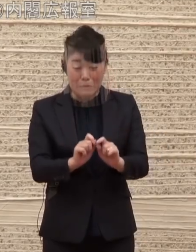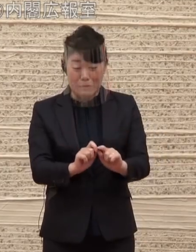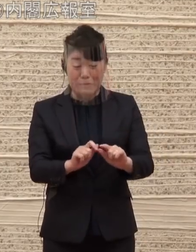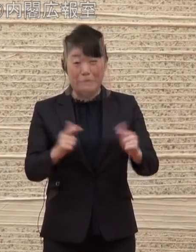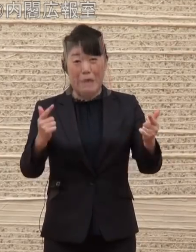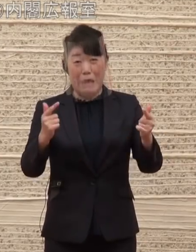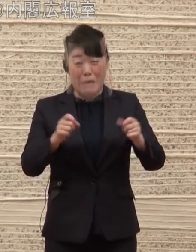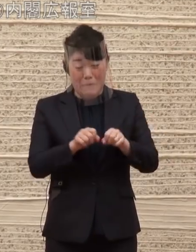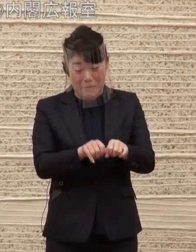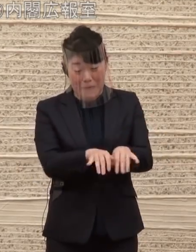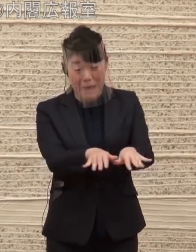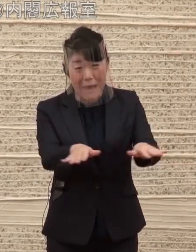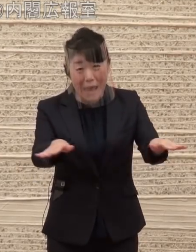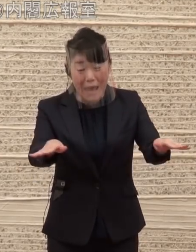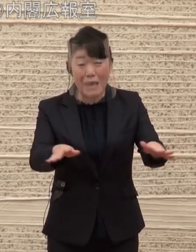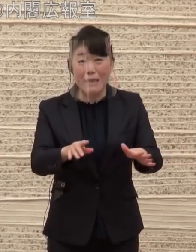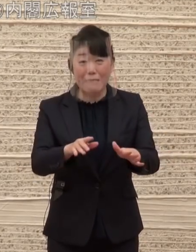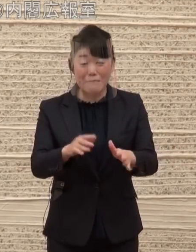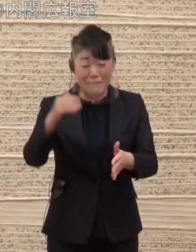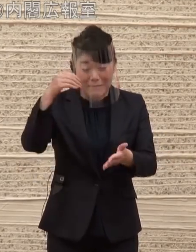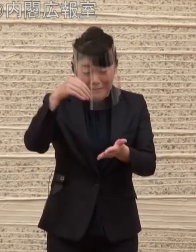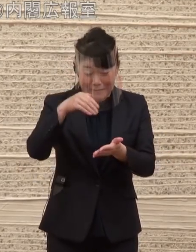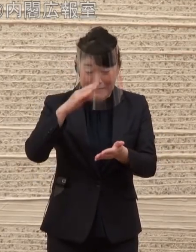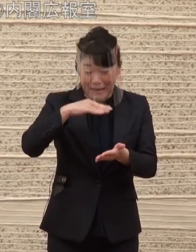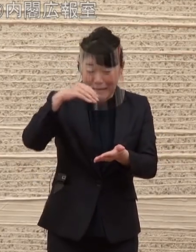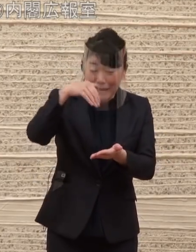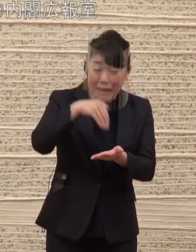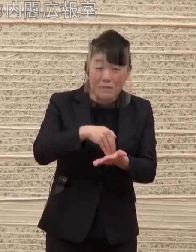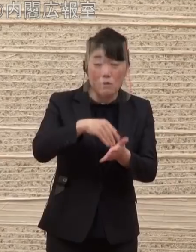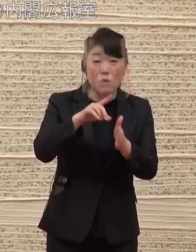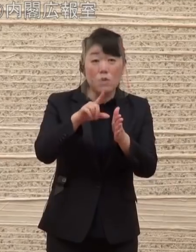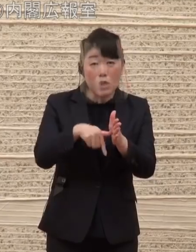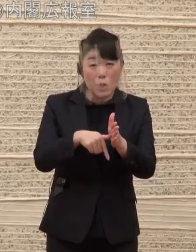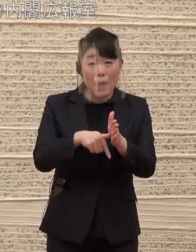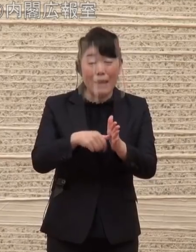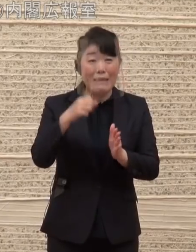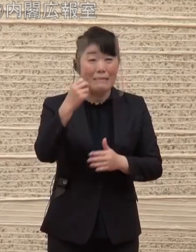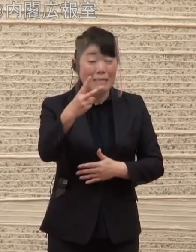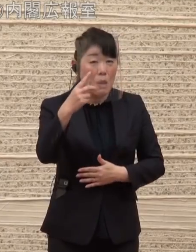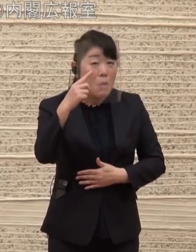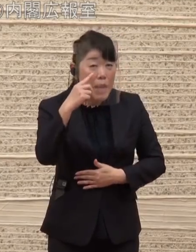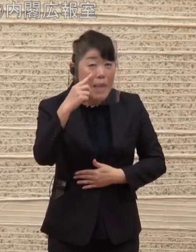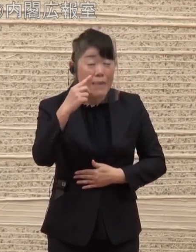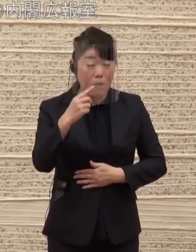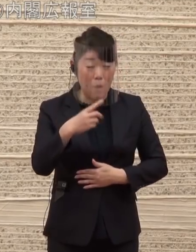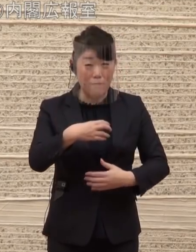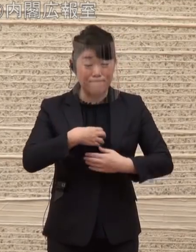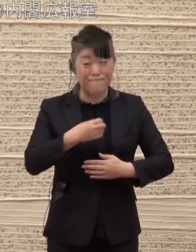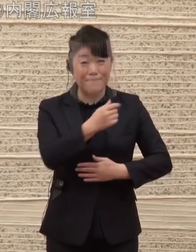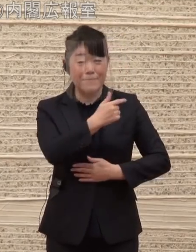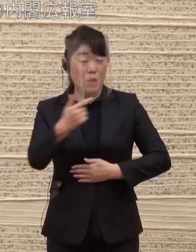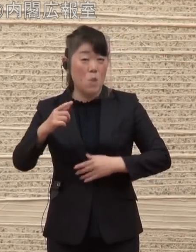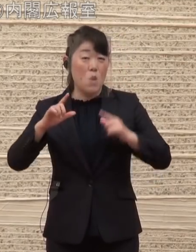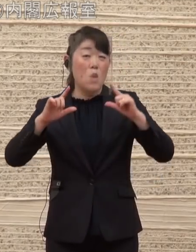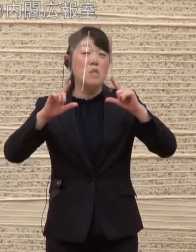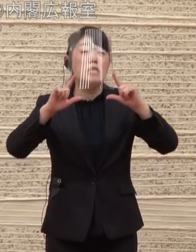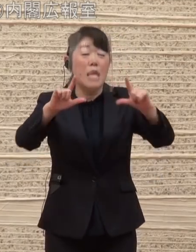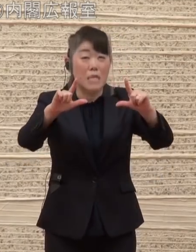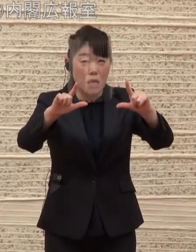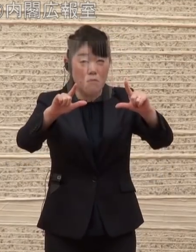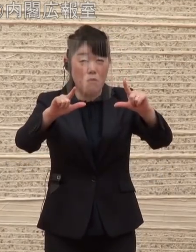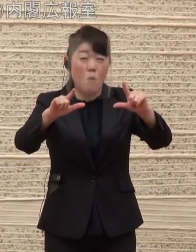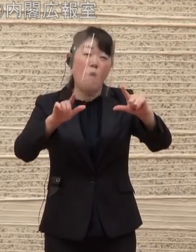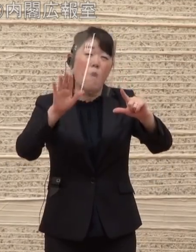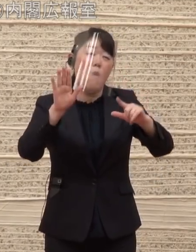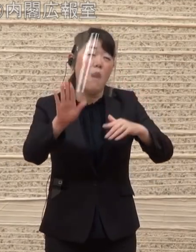高まり最悪の場合には残念ながら2度目の金2歳宣伝排出の可能性も